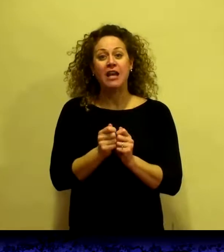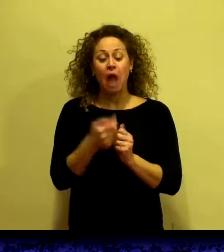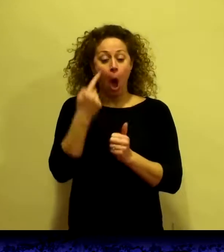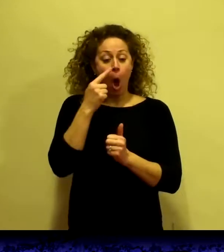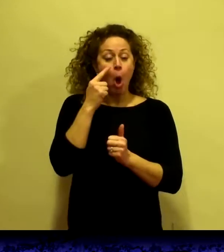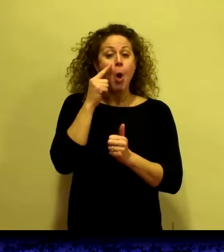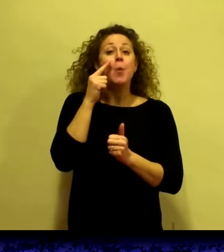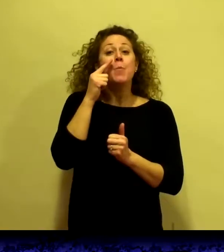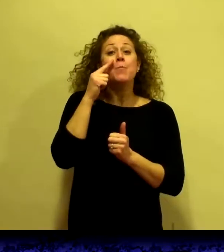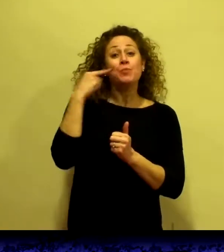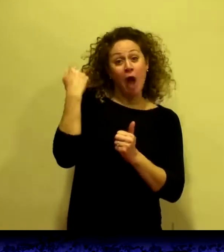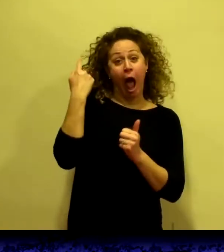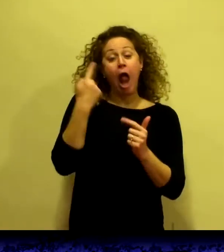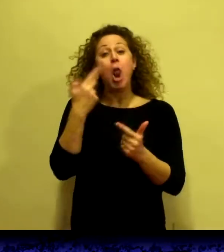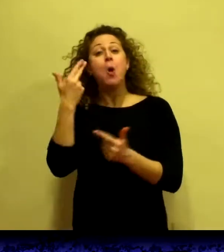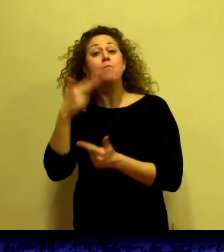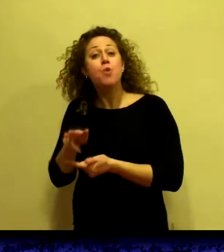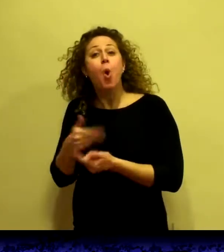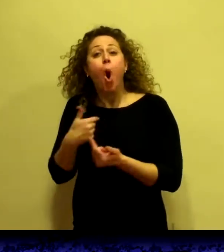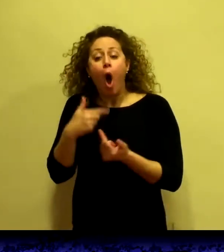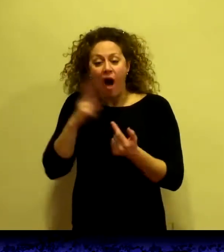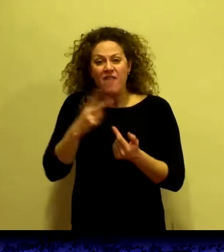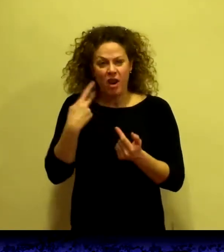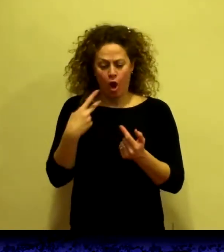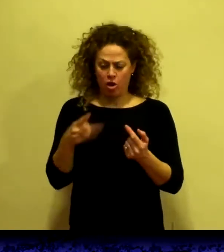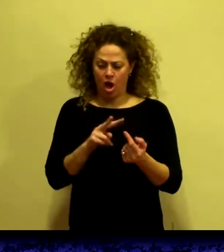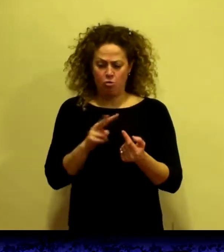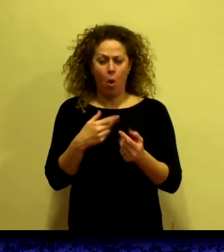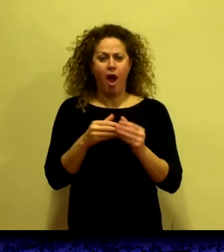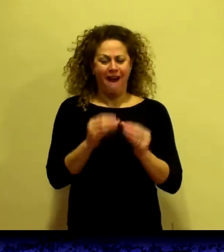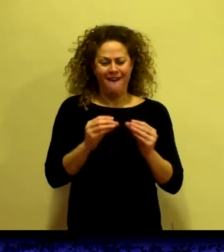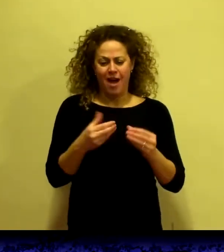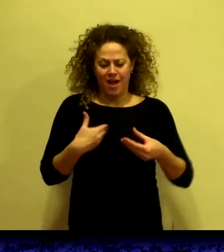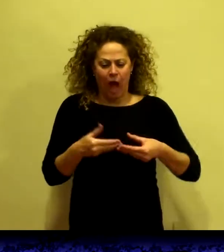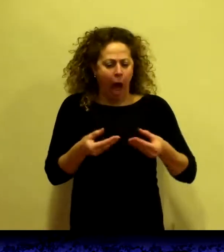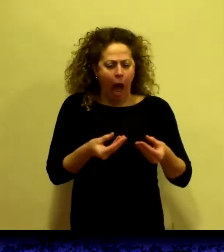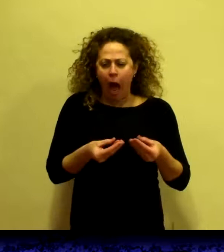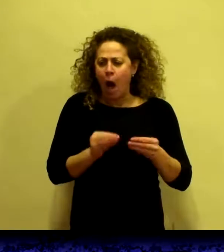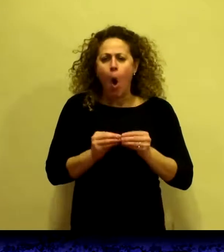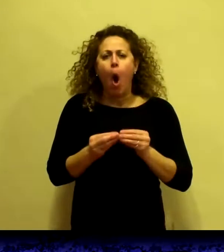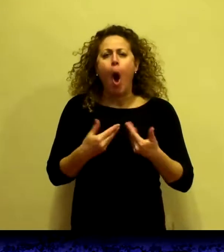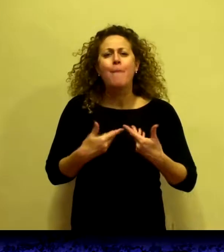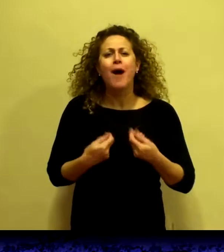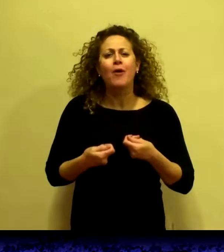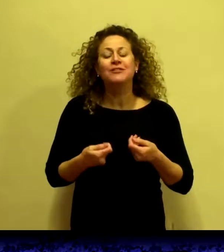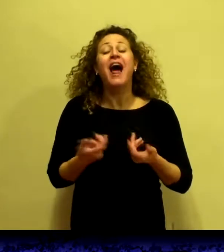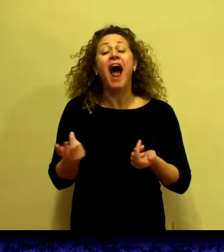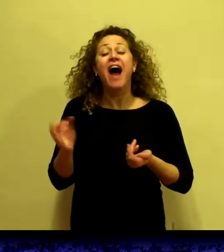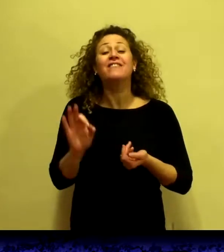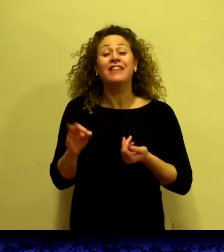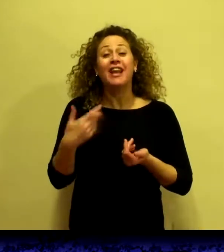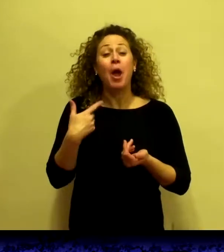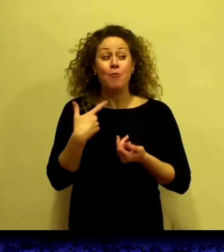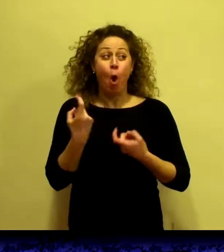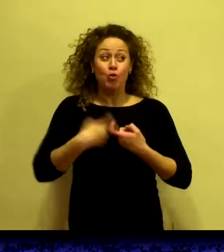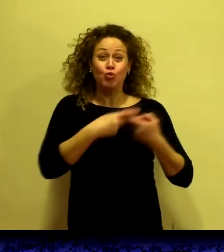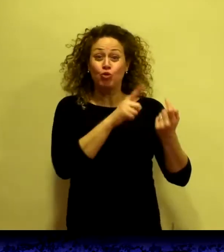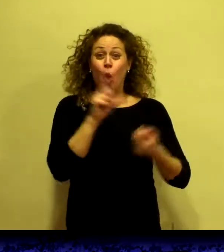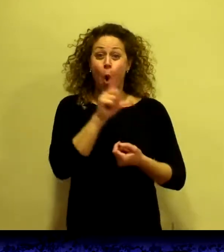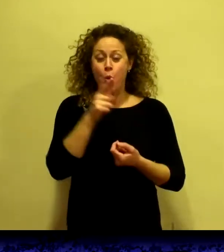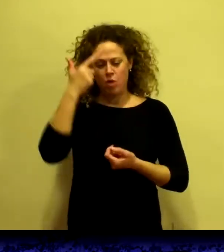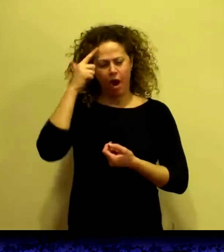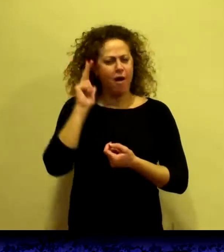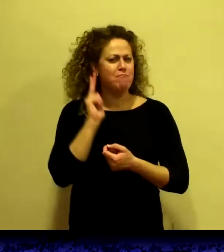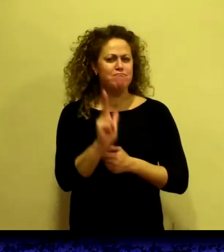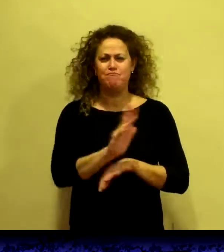se fosse uno. Per questo ci vorrebbe il mio socio, che è quello più addentro a Magic. L'ho perso, però sì, ce l'avevo,